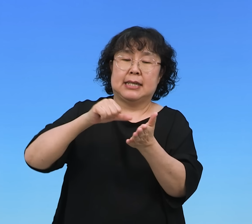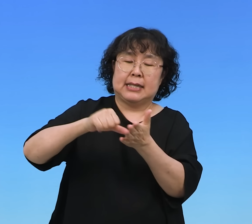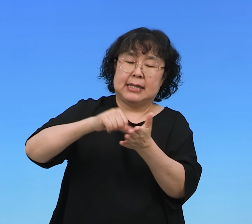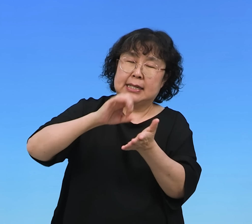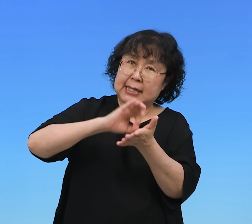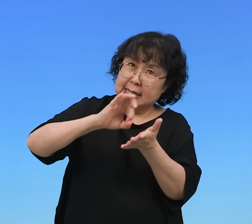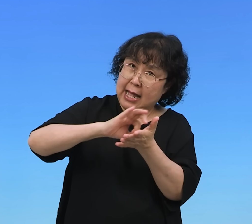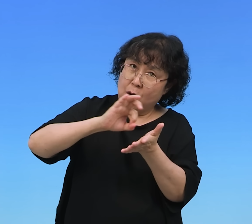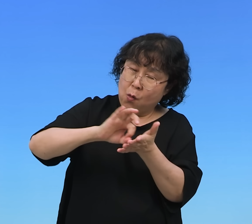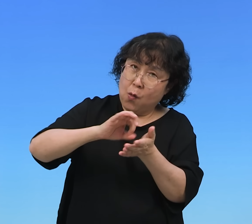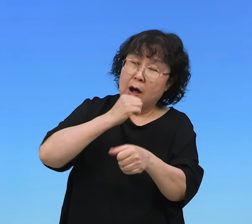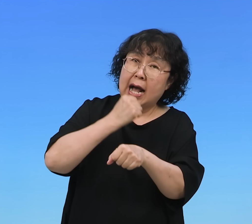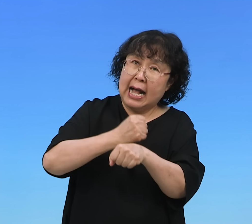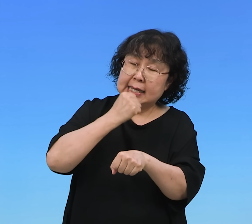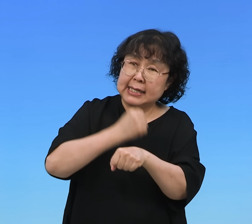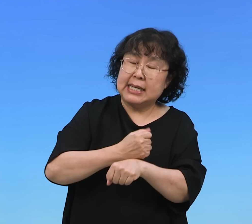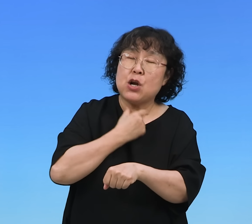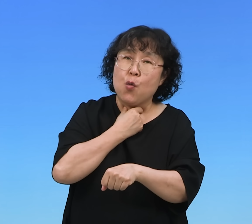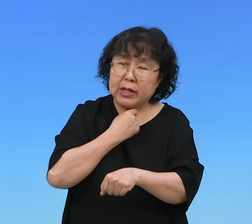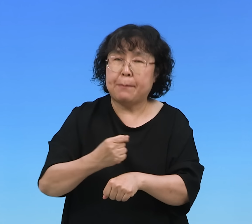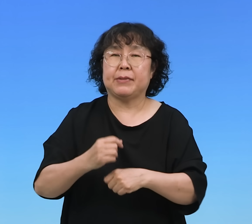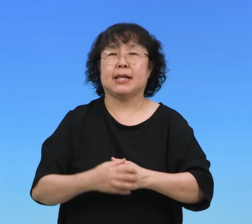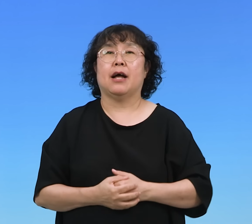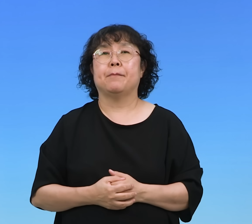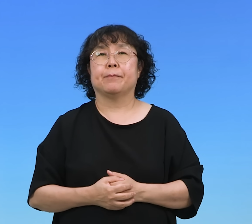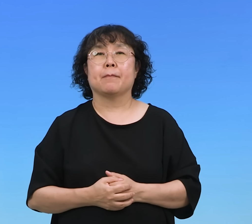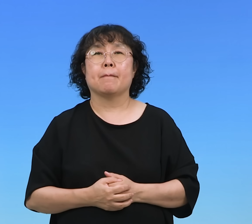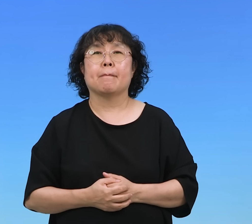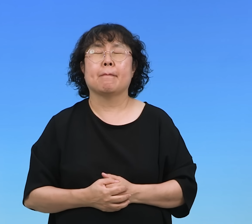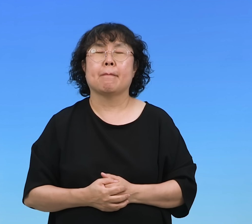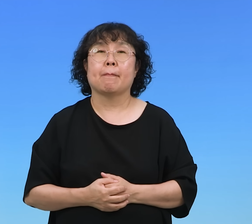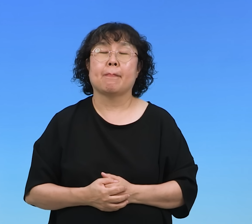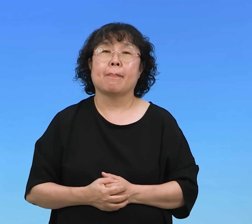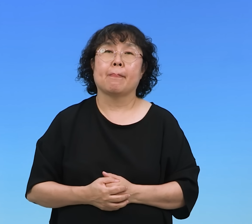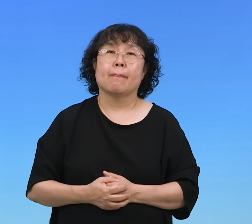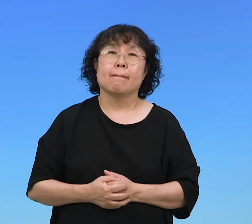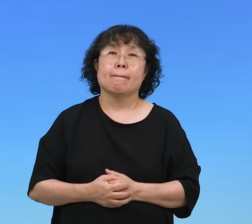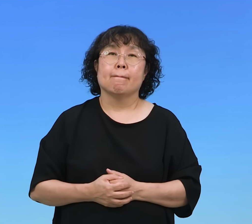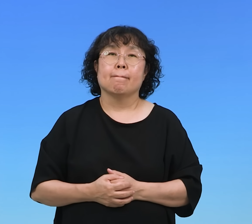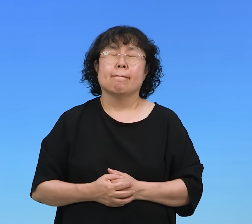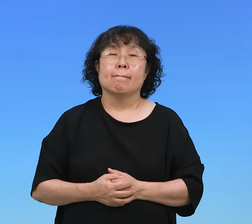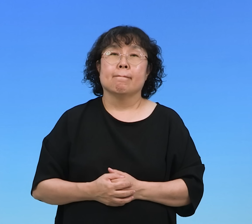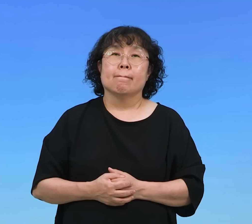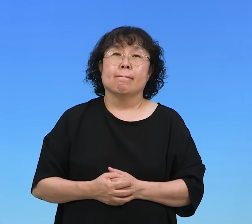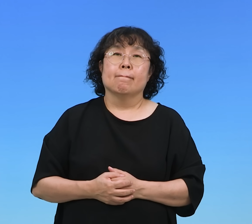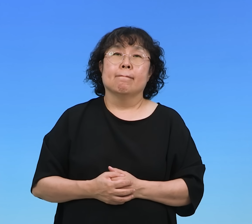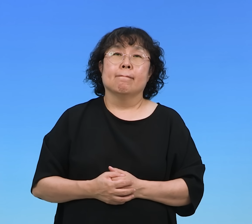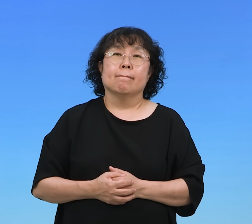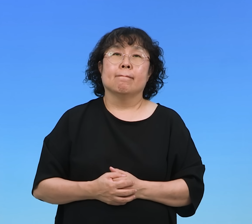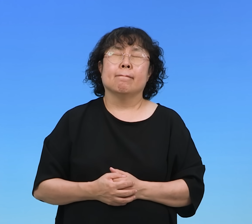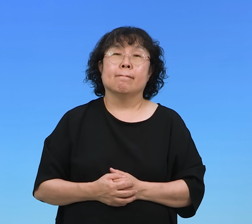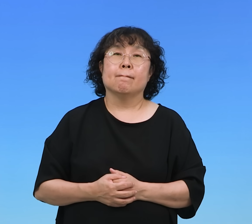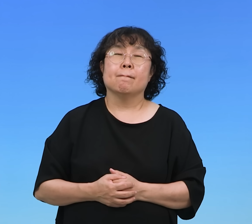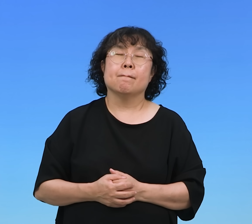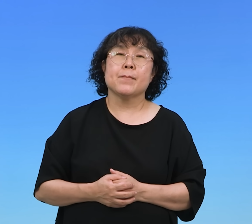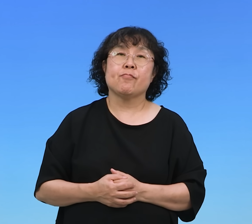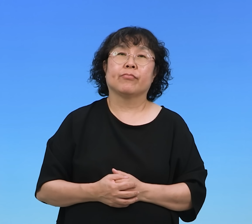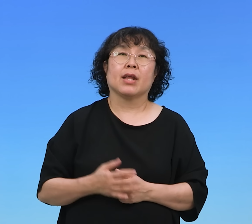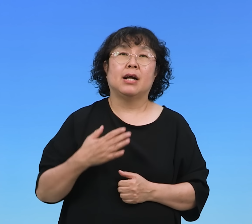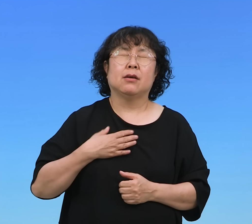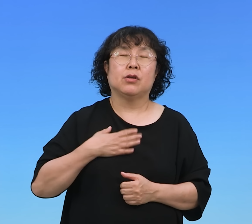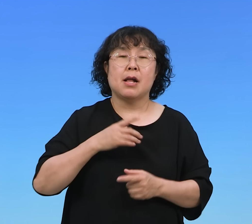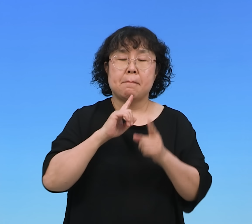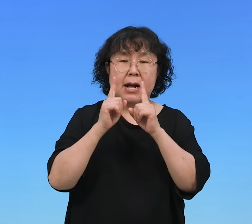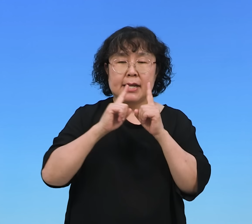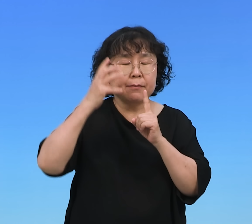사용하시는 믿음의 성도님들 되시기를 바랍니다. 오늘 말씀을 기억하시면서 저는 이 찬양이 너무너무